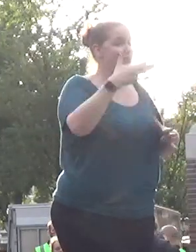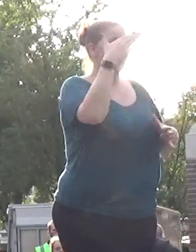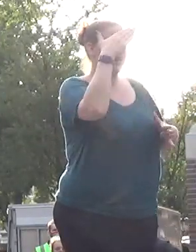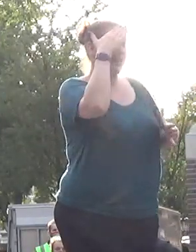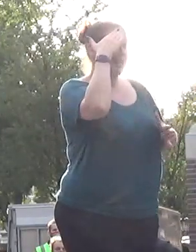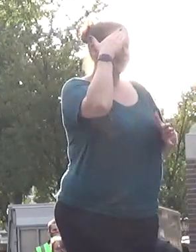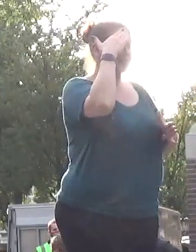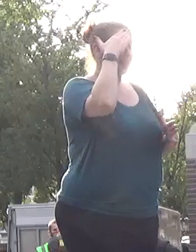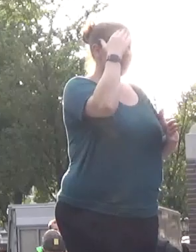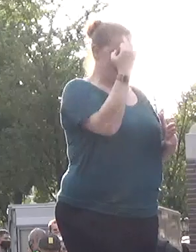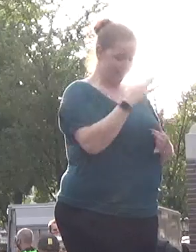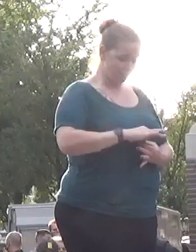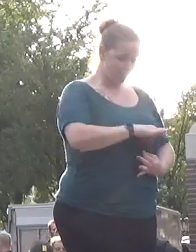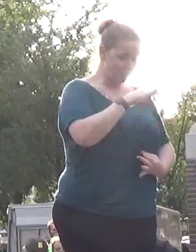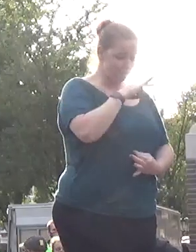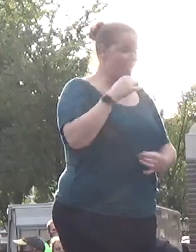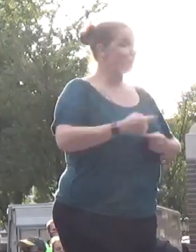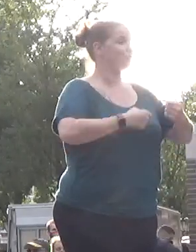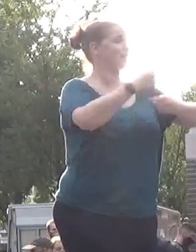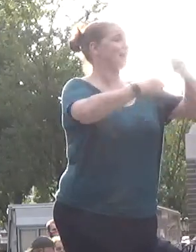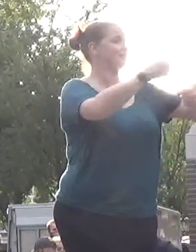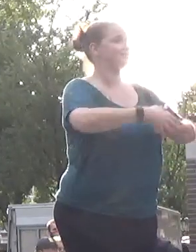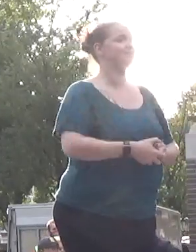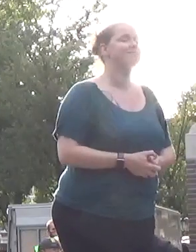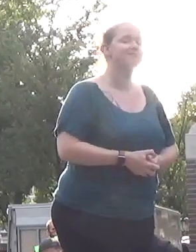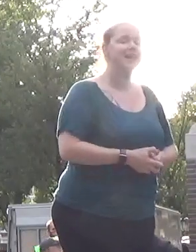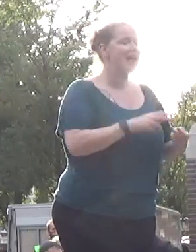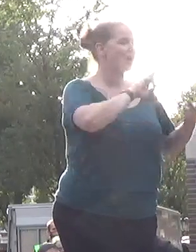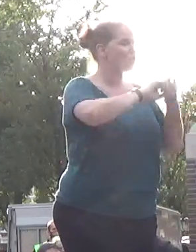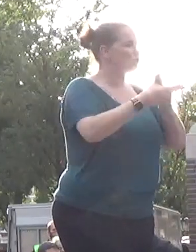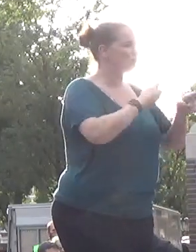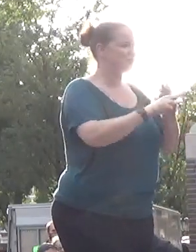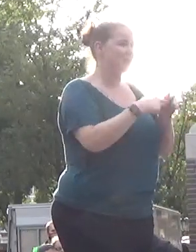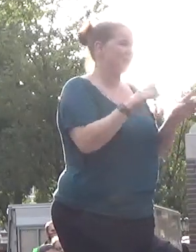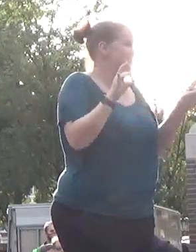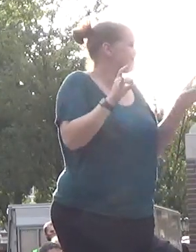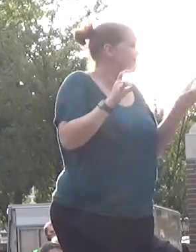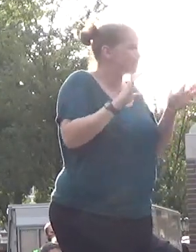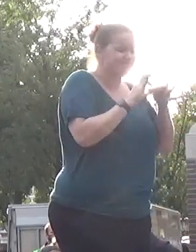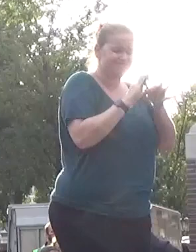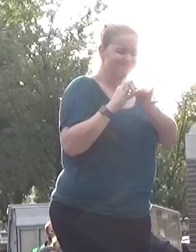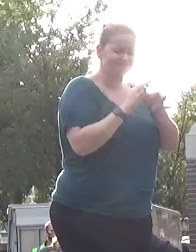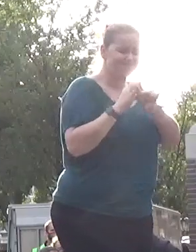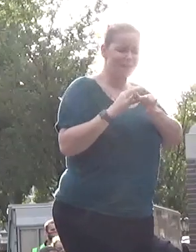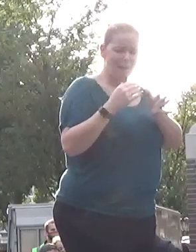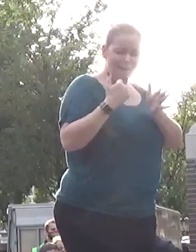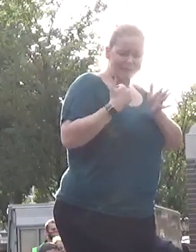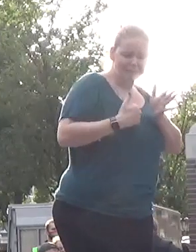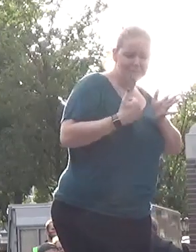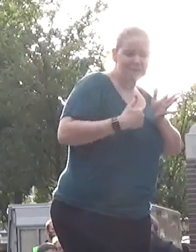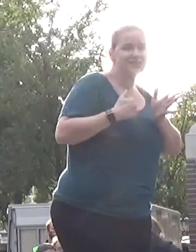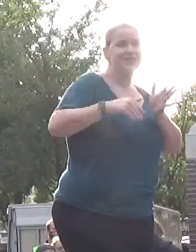van mensen. En lieve mensen, dit conservatisme heeft helemaal niets te maken met die mens naar Gods hart